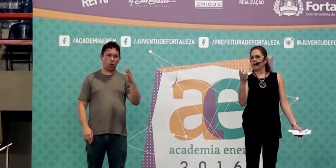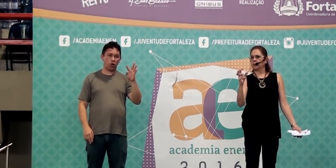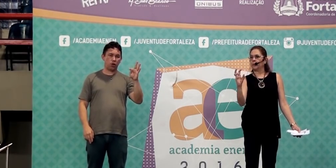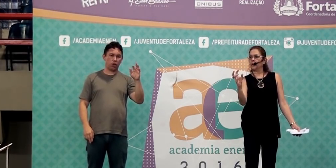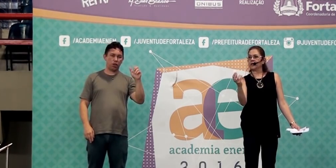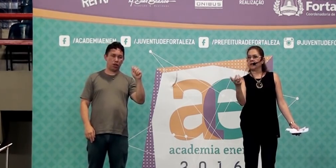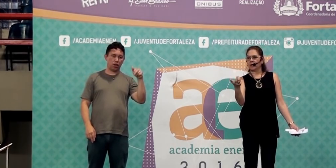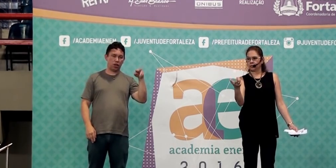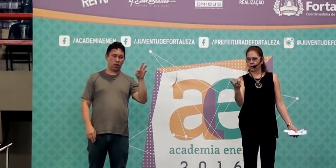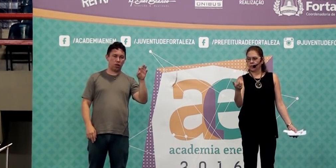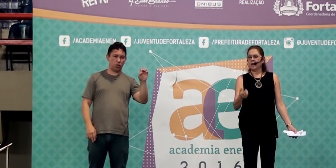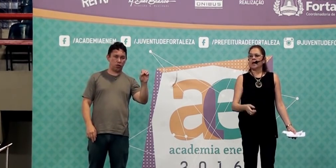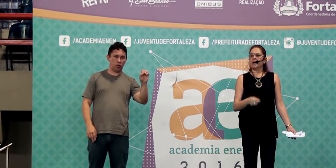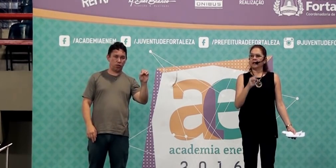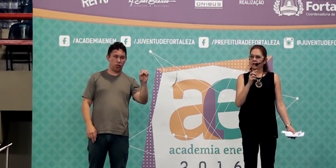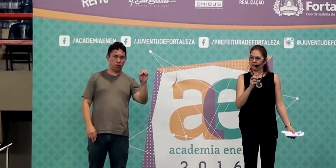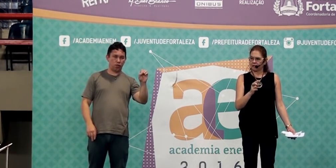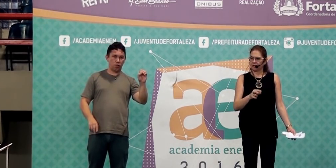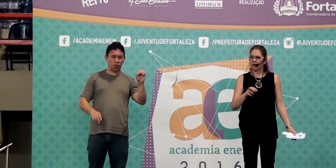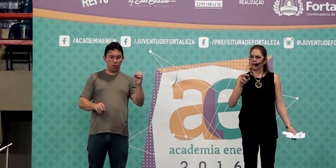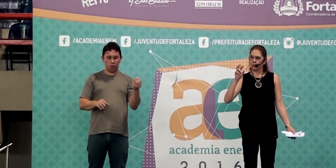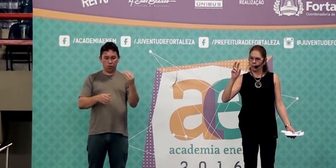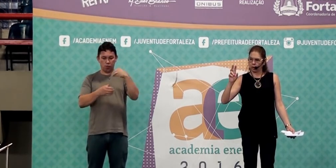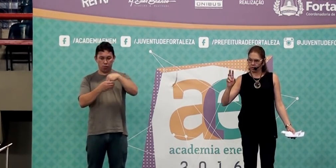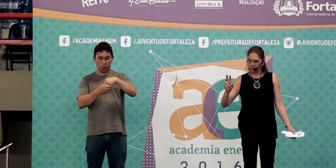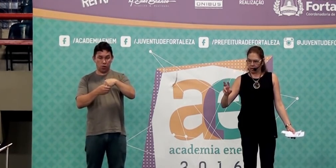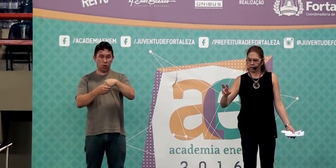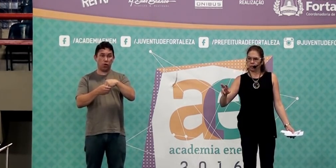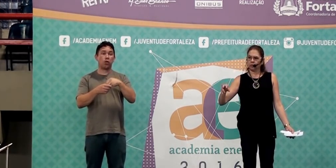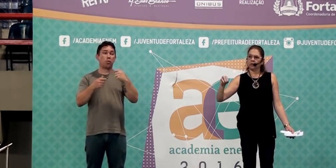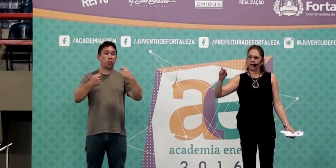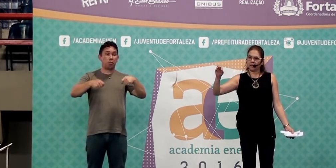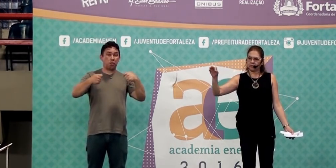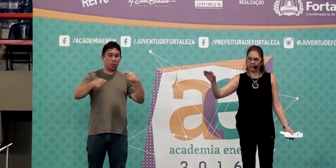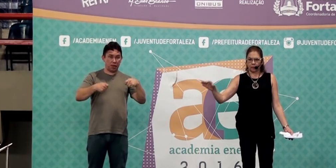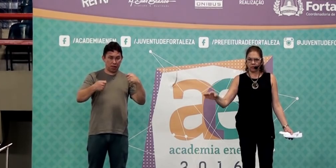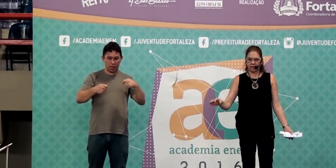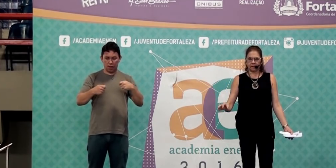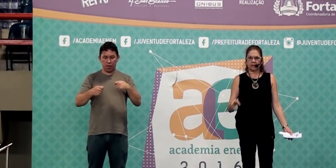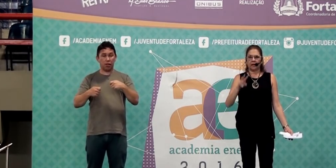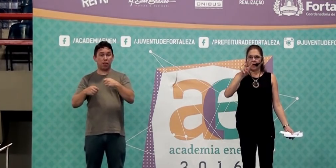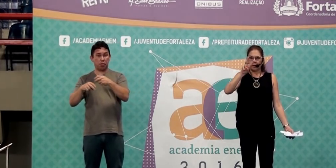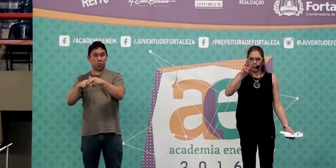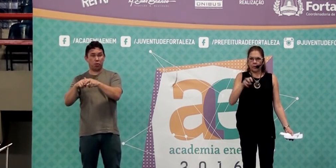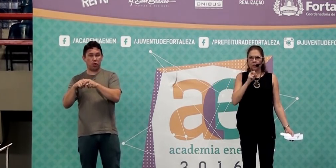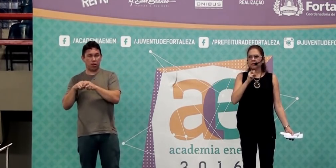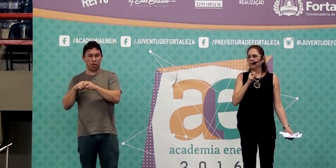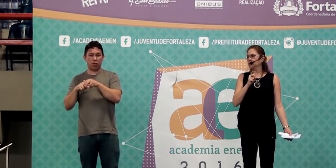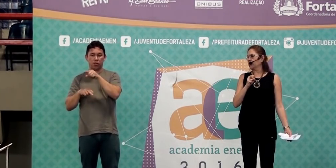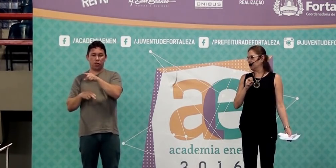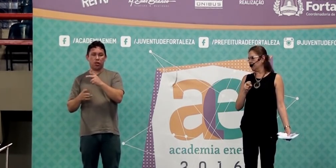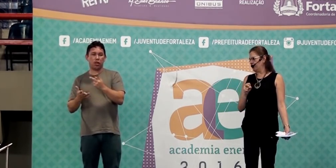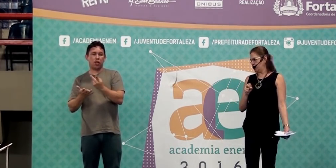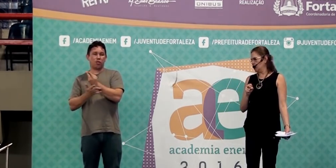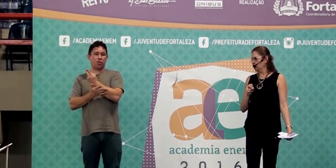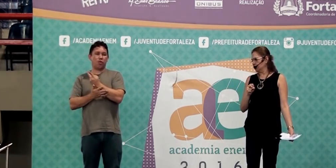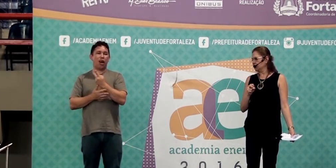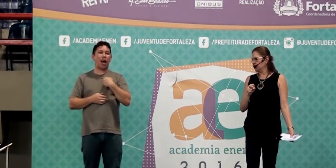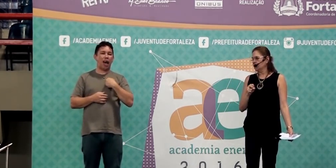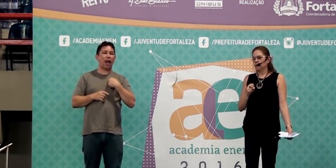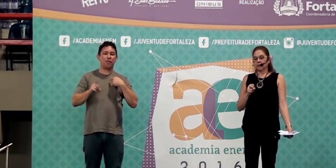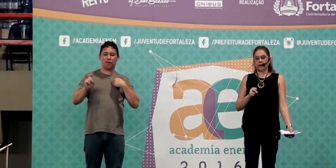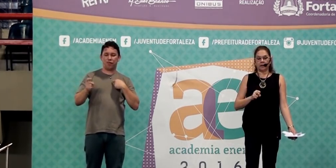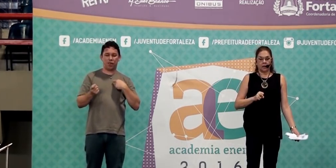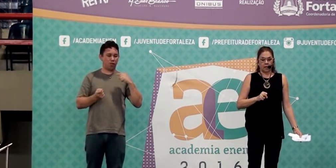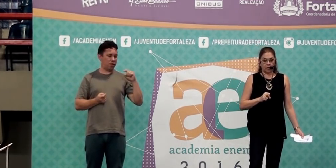o contrário, ponha dentro. É necessário, portanto, que isso aconteça. Aí o portanto entre